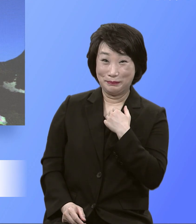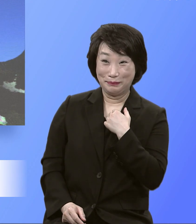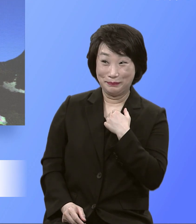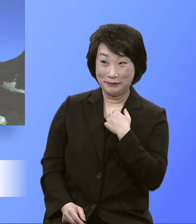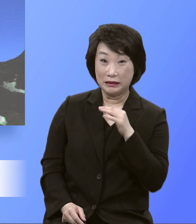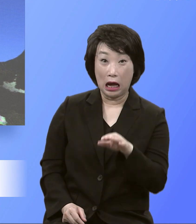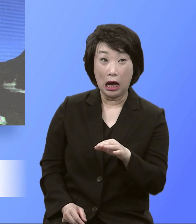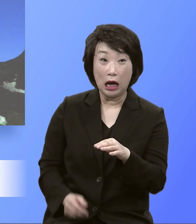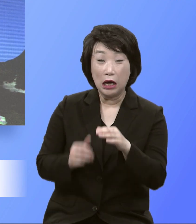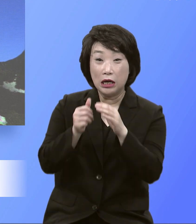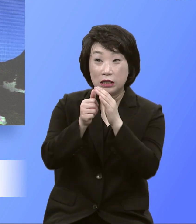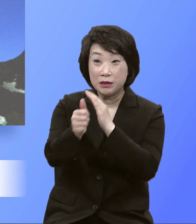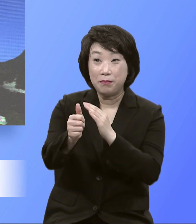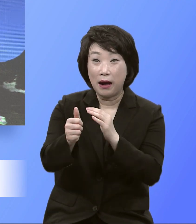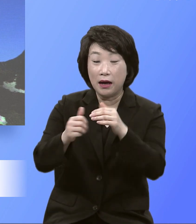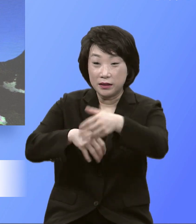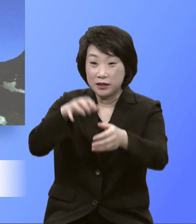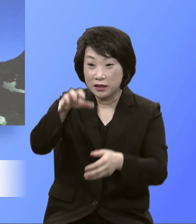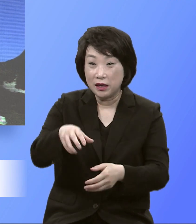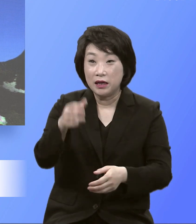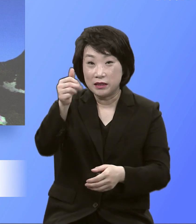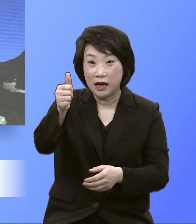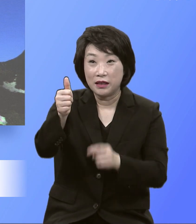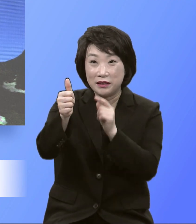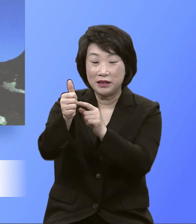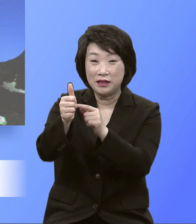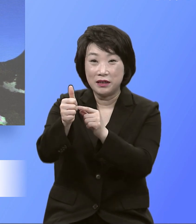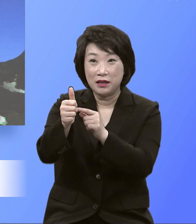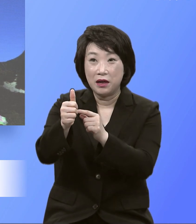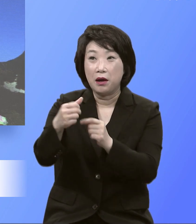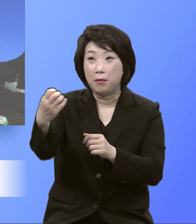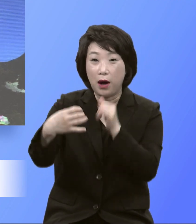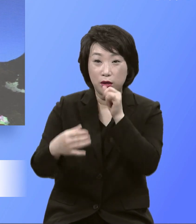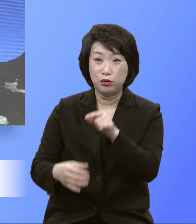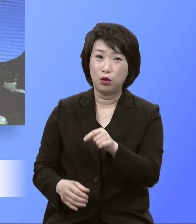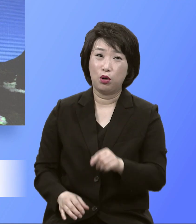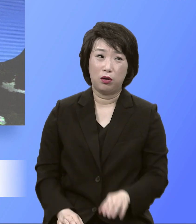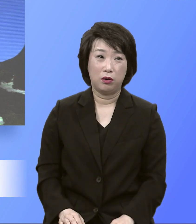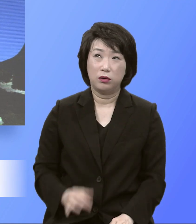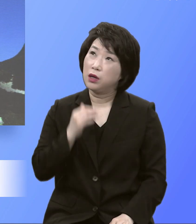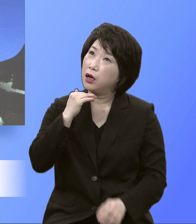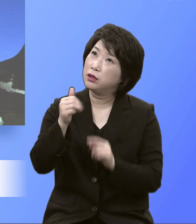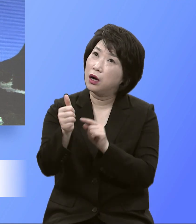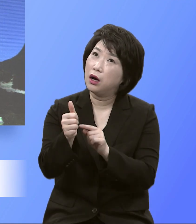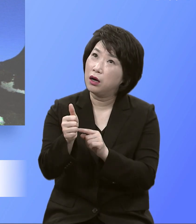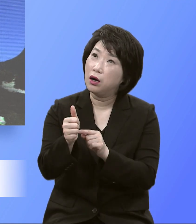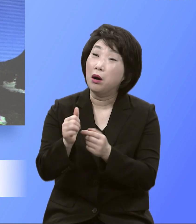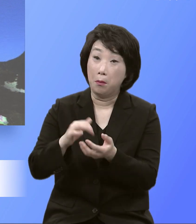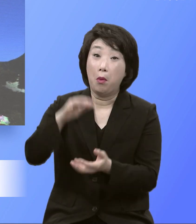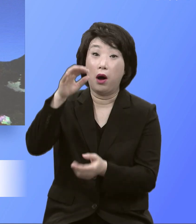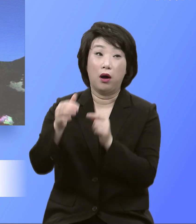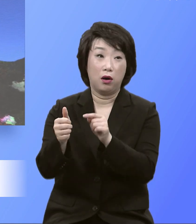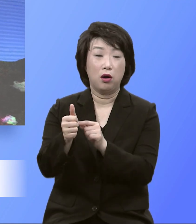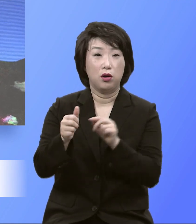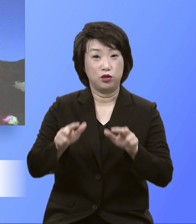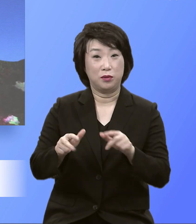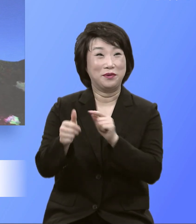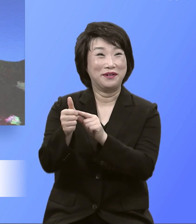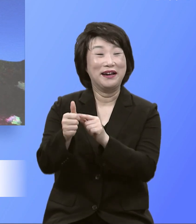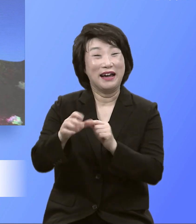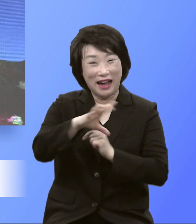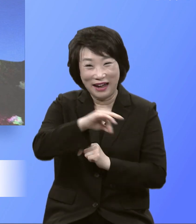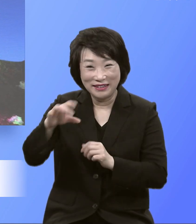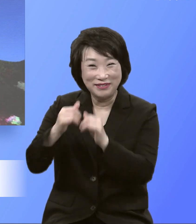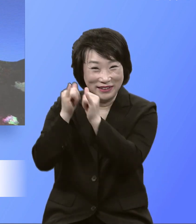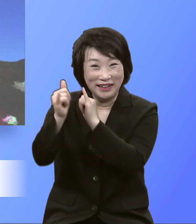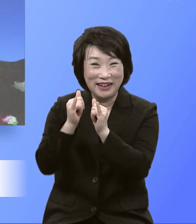우리 신방실 실장님이 그러셔요. 연세가 드신 분입니다. 지금도 그분하고 연락